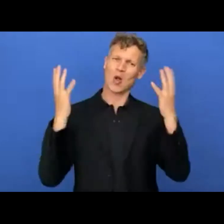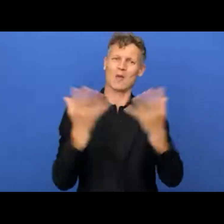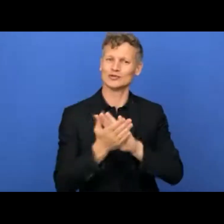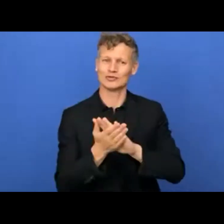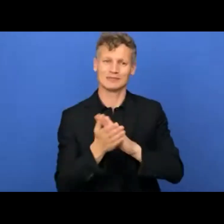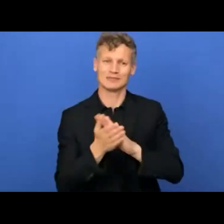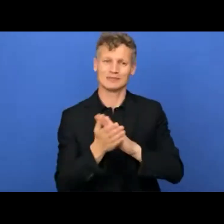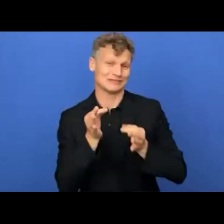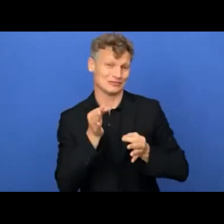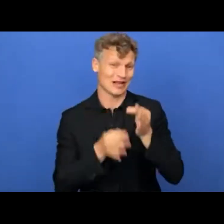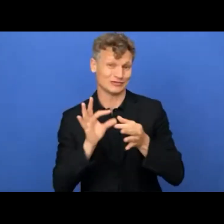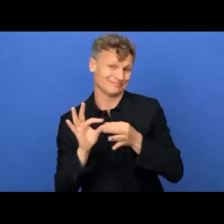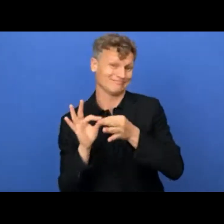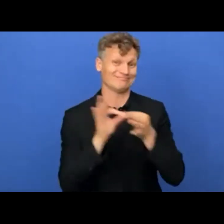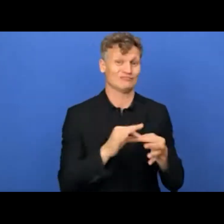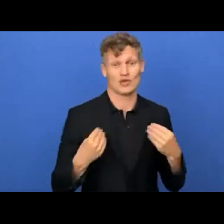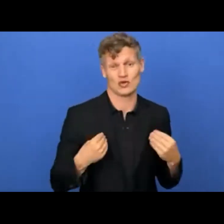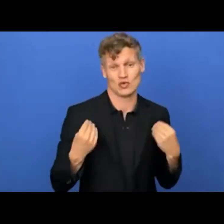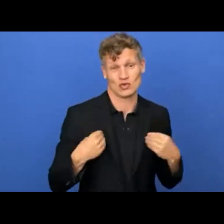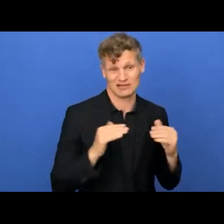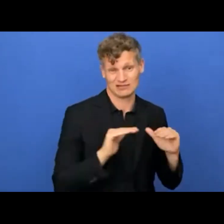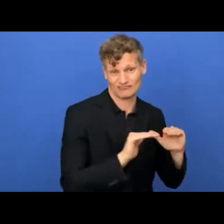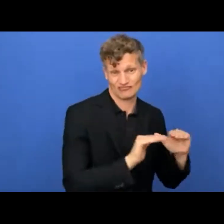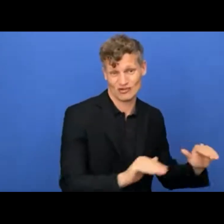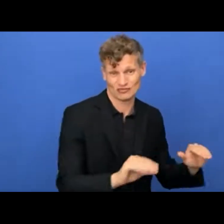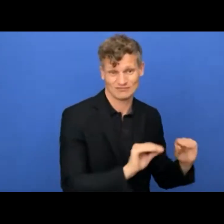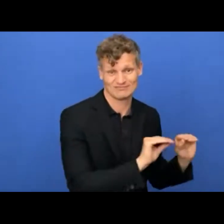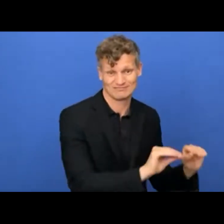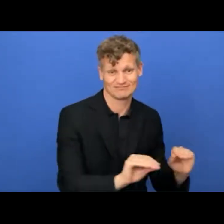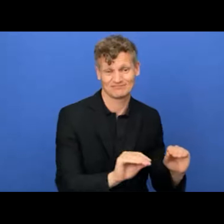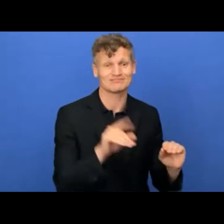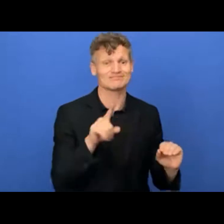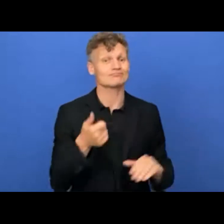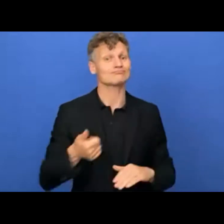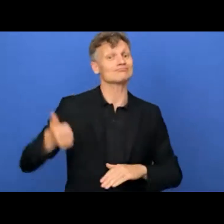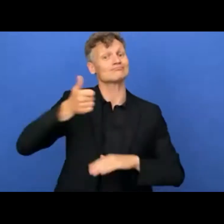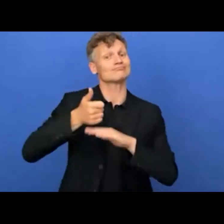développer un partenariat stratégique